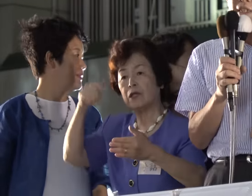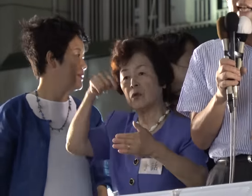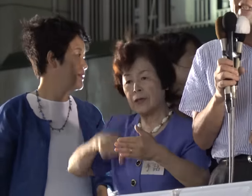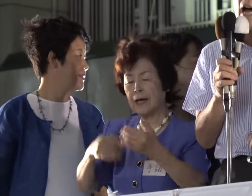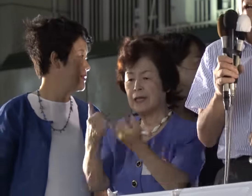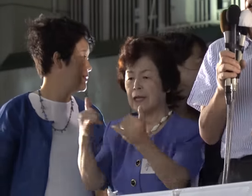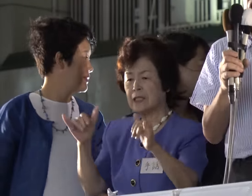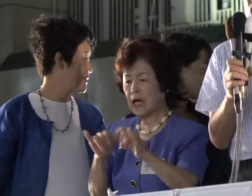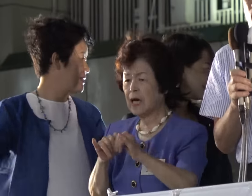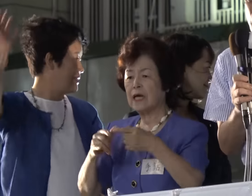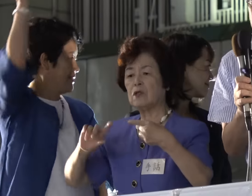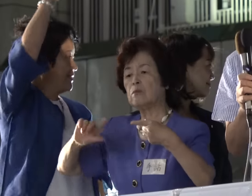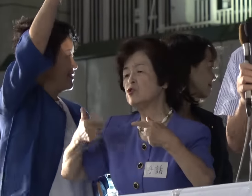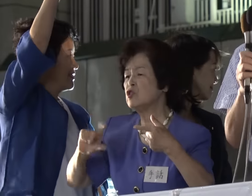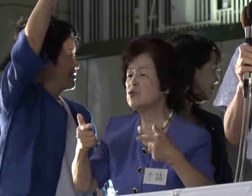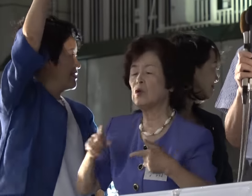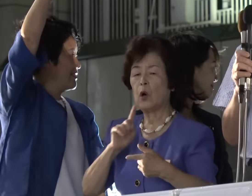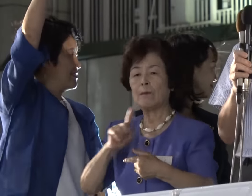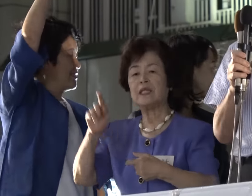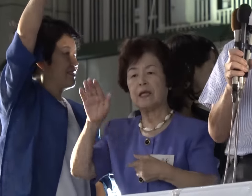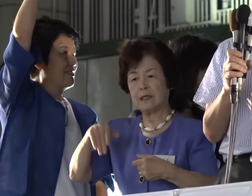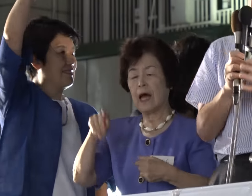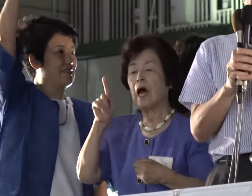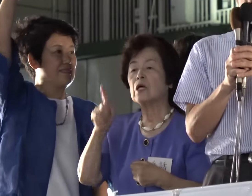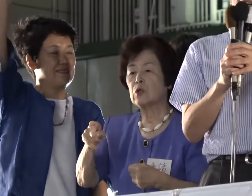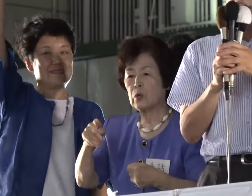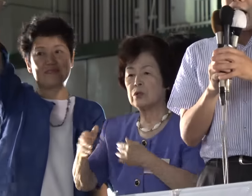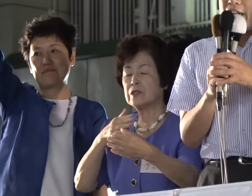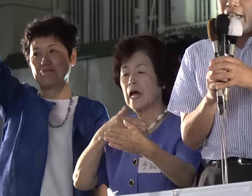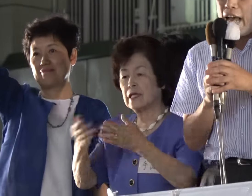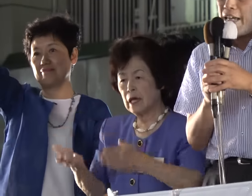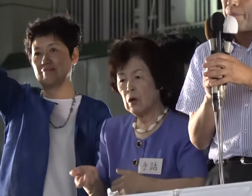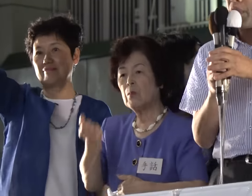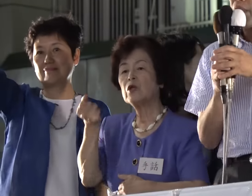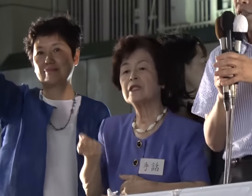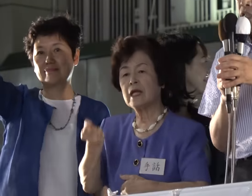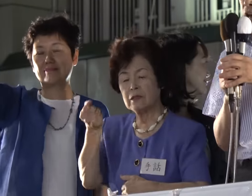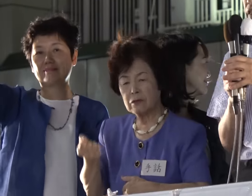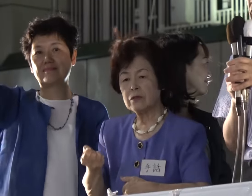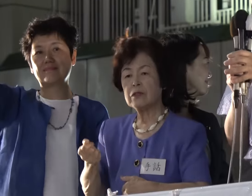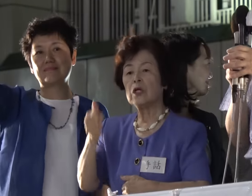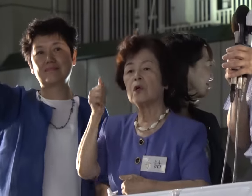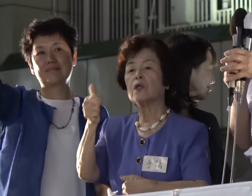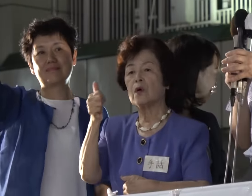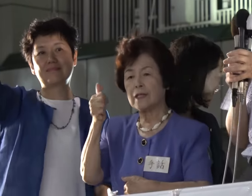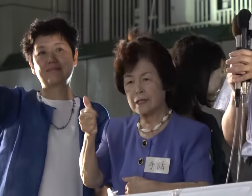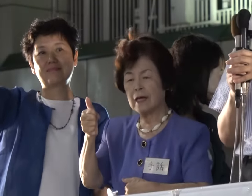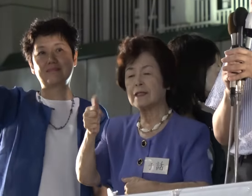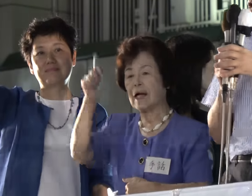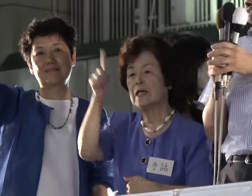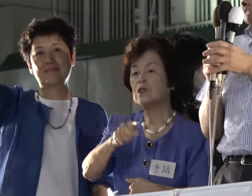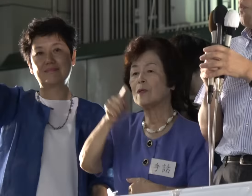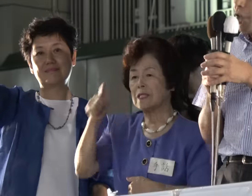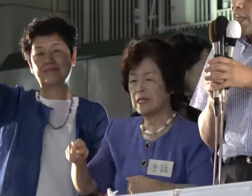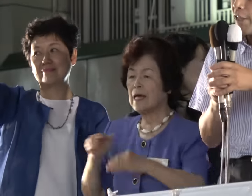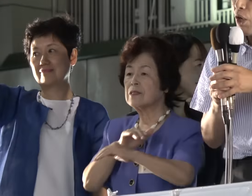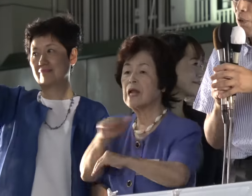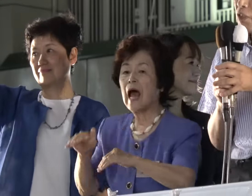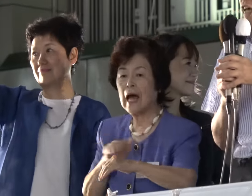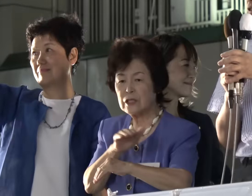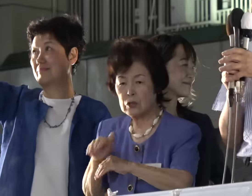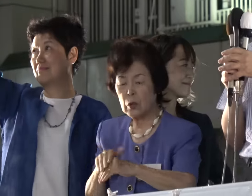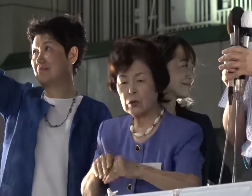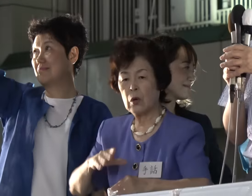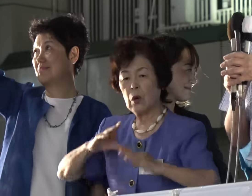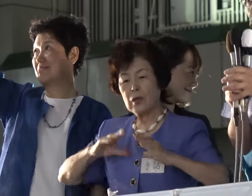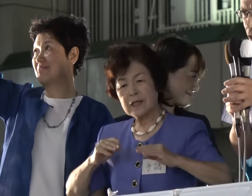矛盾を見てきた、そういう実体験から限りない人間への愛情と思いやりを持